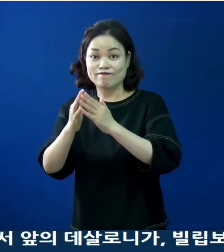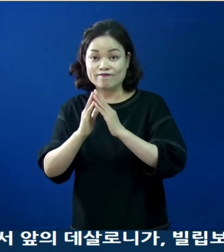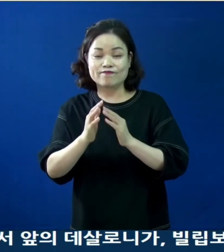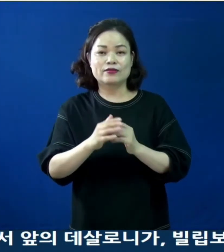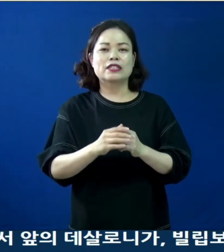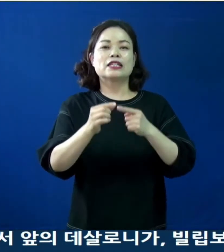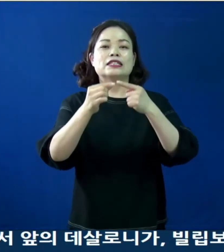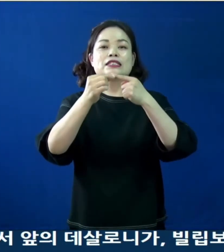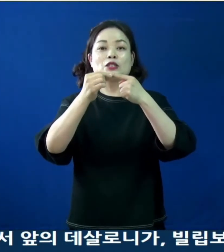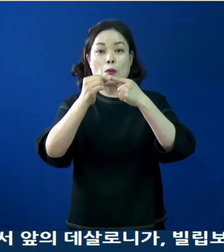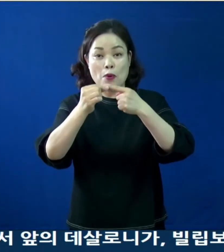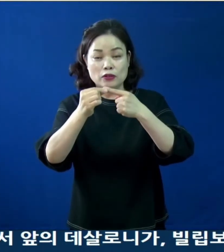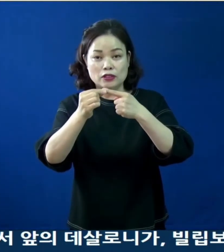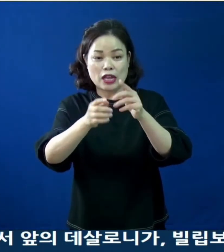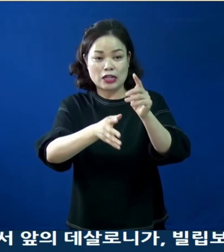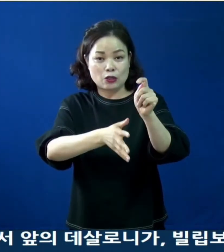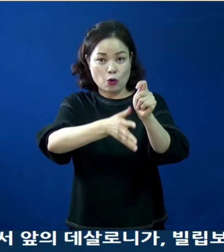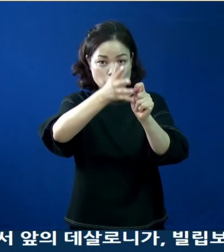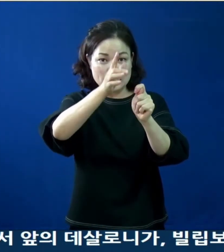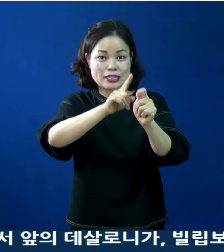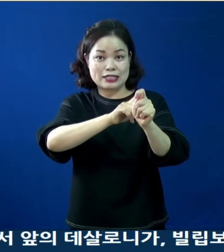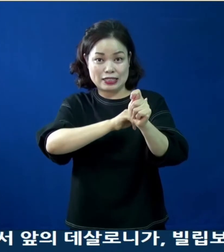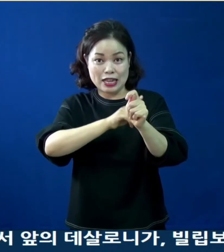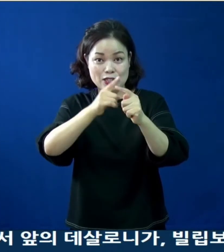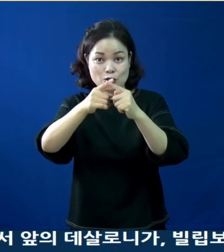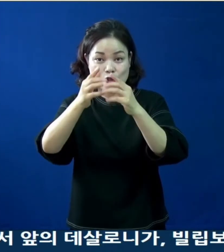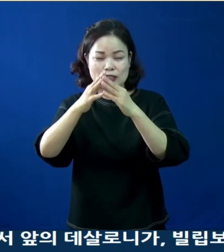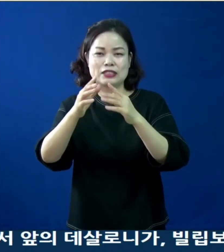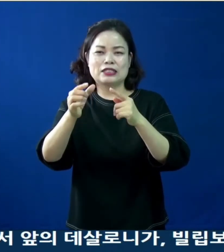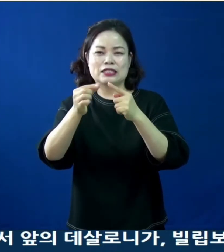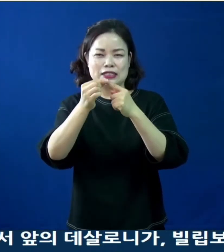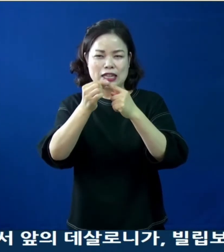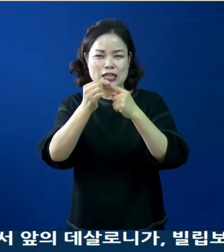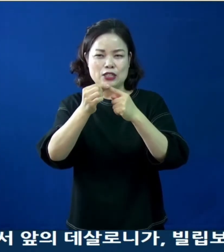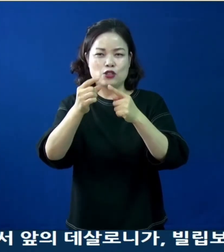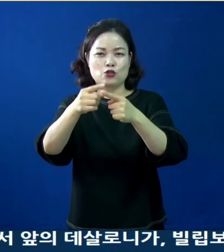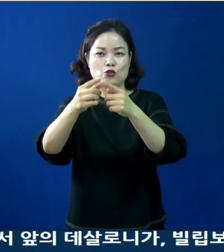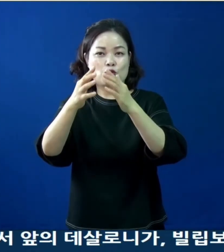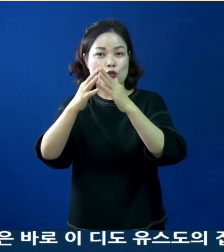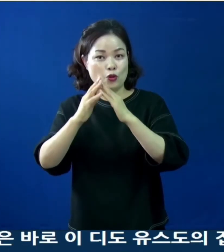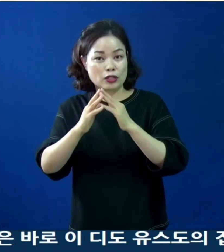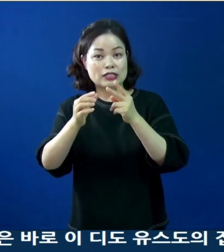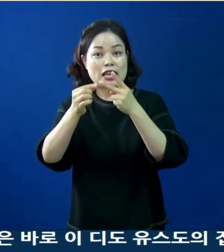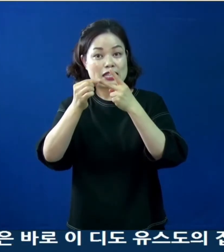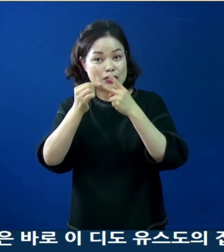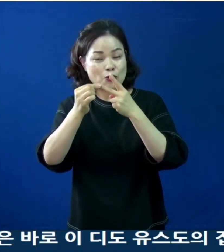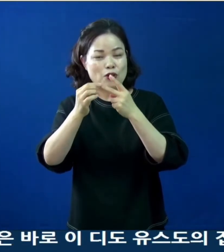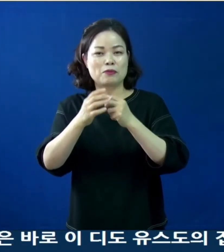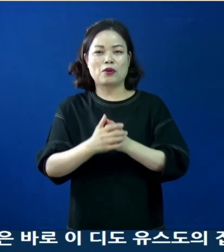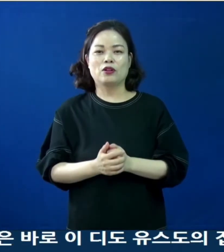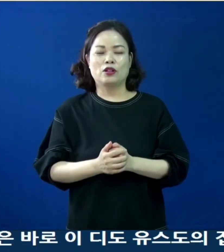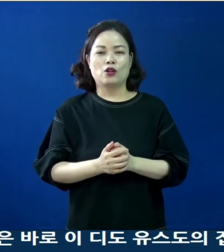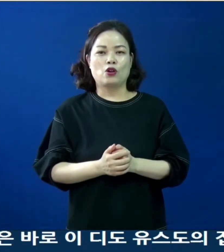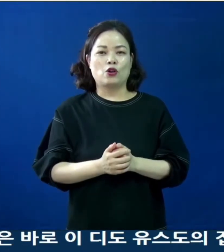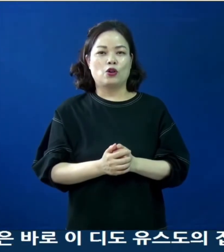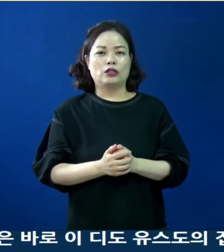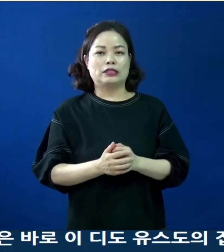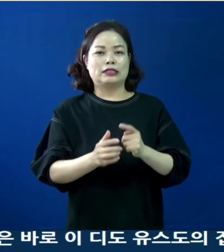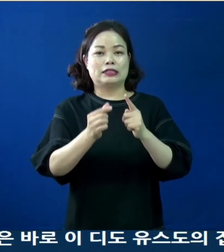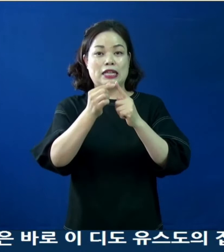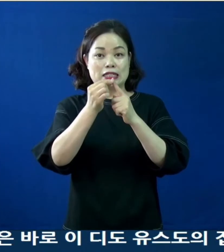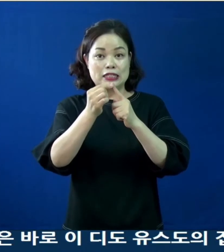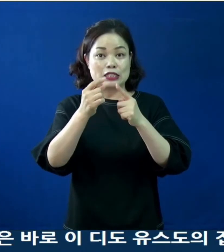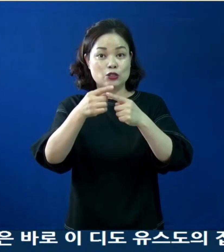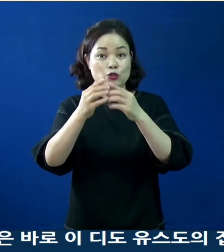첫 고린도 제1교회, 제일 먼저 세워진 제1교회, 두 번째 생기면 제2교회죠. 그래서 고린도